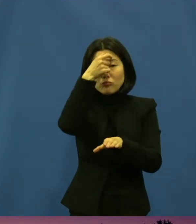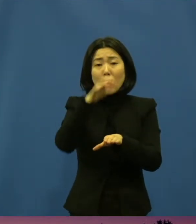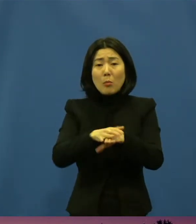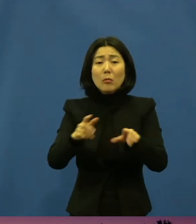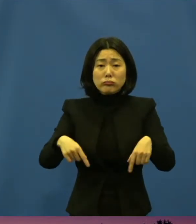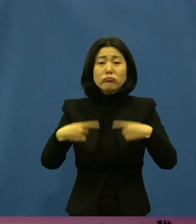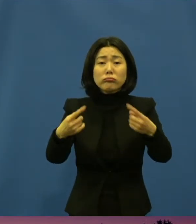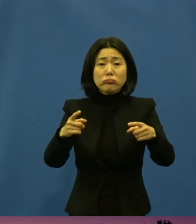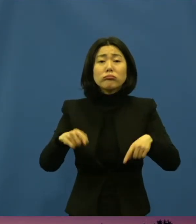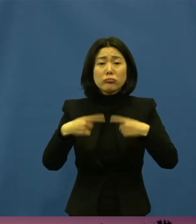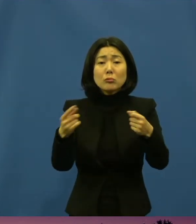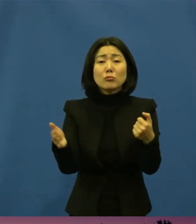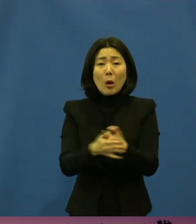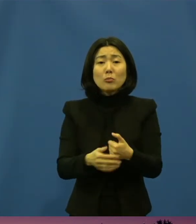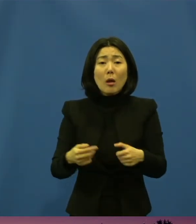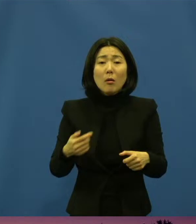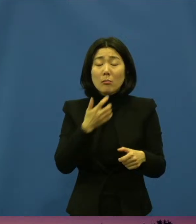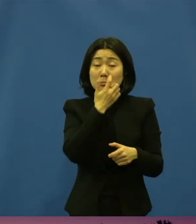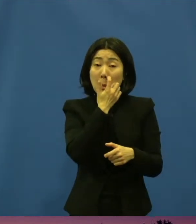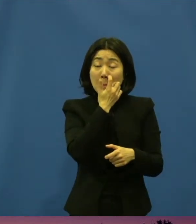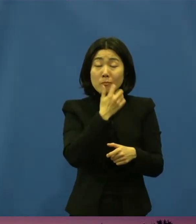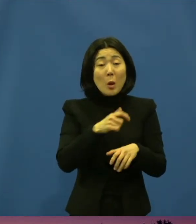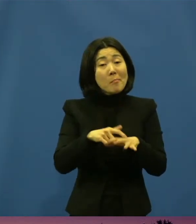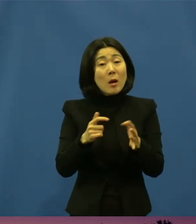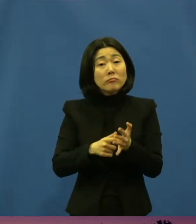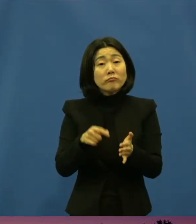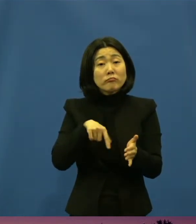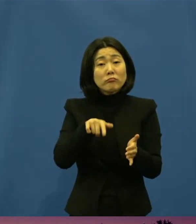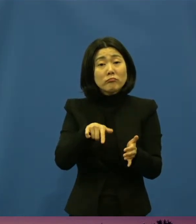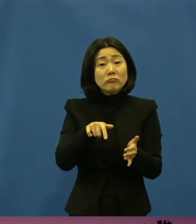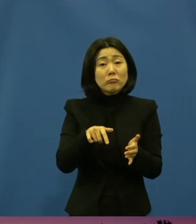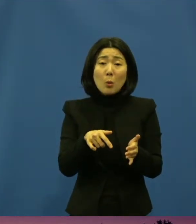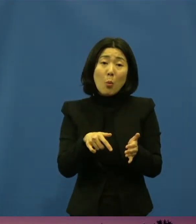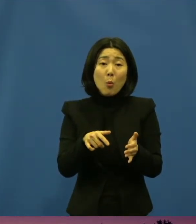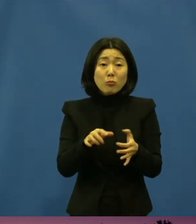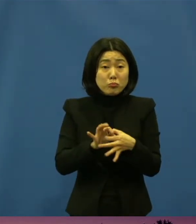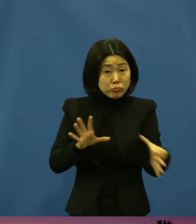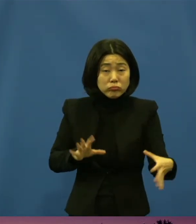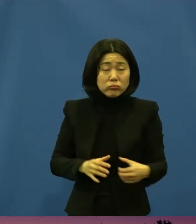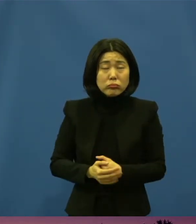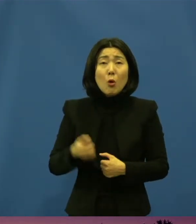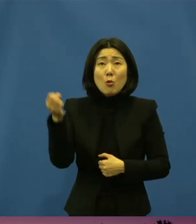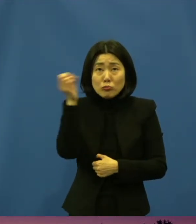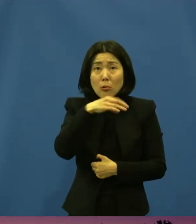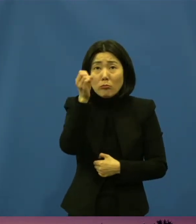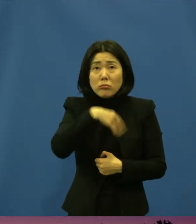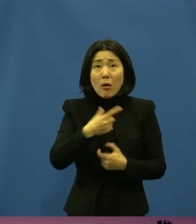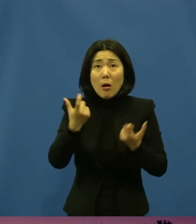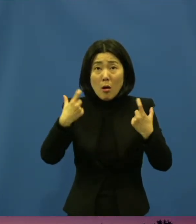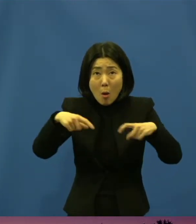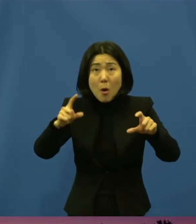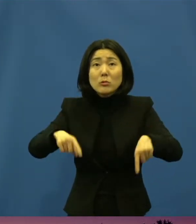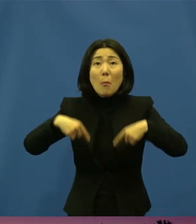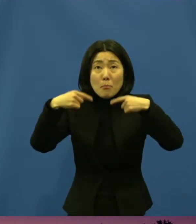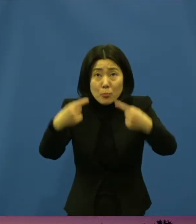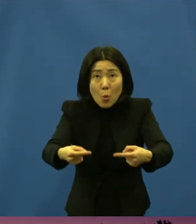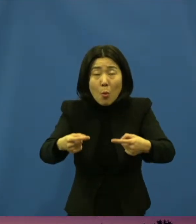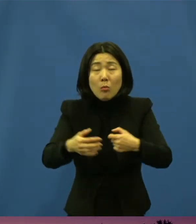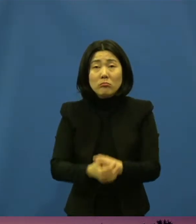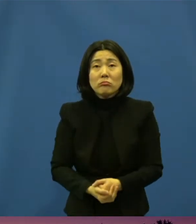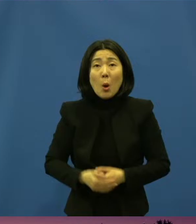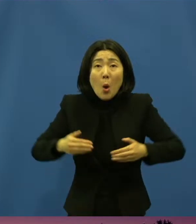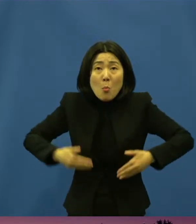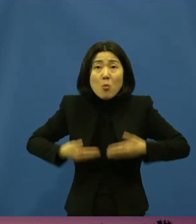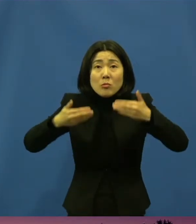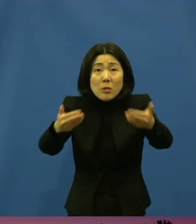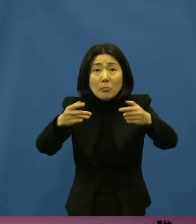난 교회를 다니고 있어. 나 예배에 잘 참석하고 있어. 나 봉사도 하고 있고, 나 철학까지 나오는데? 나는